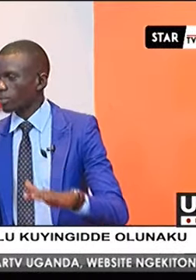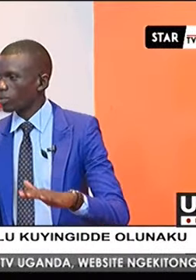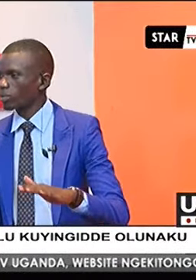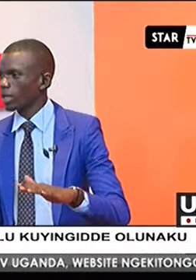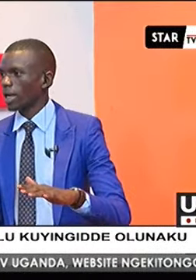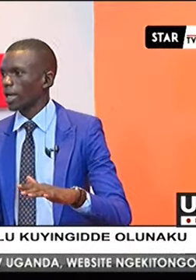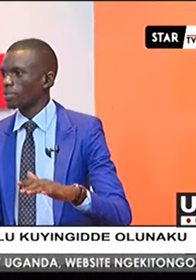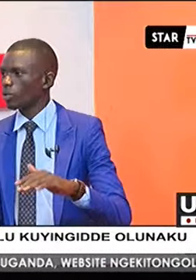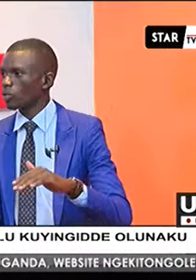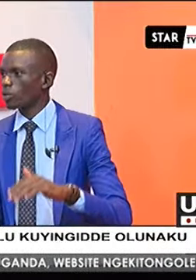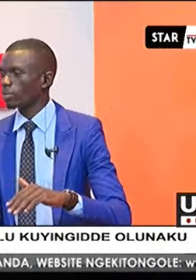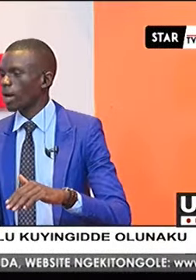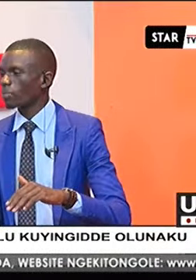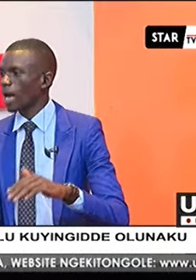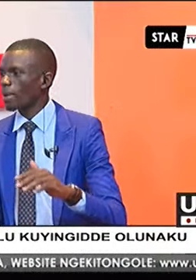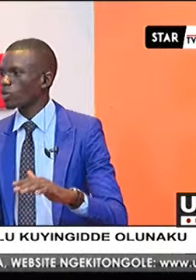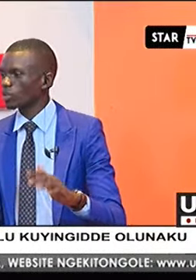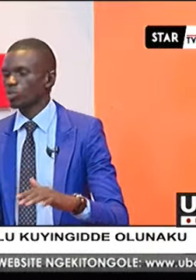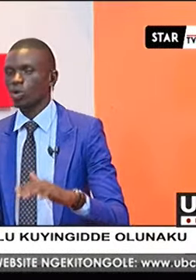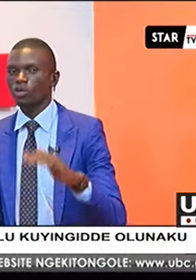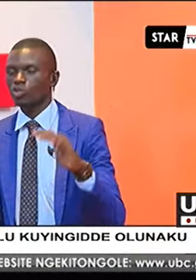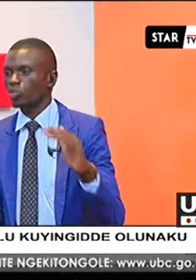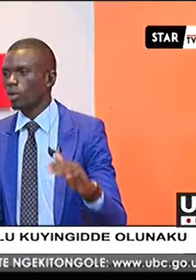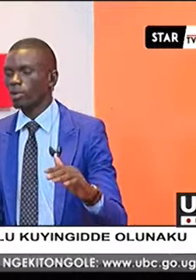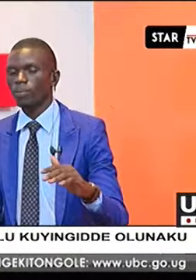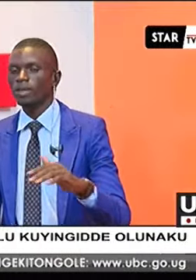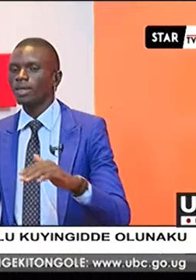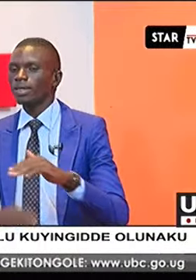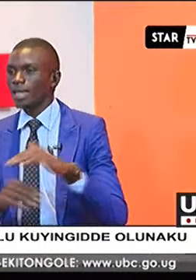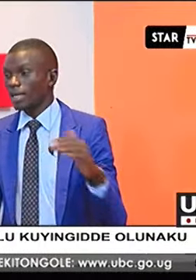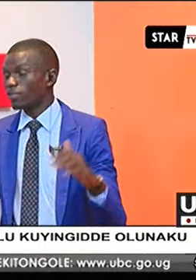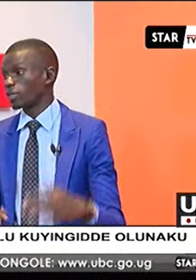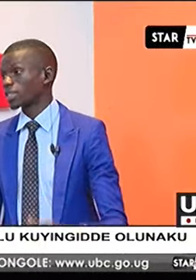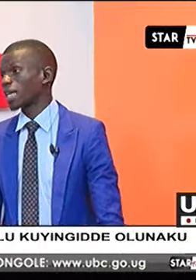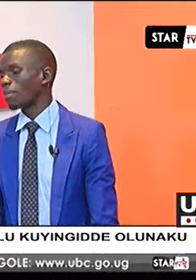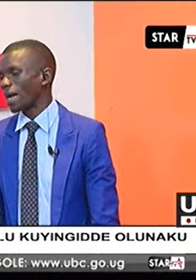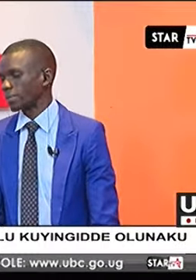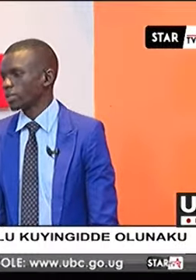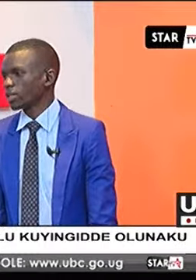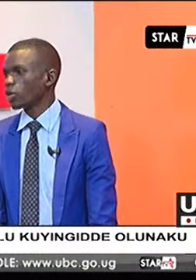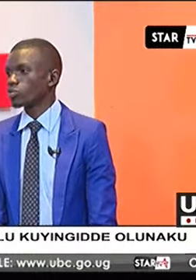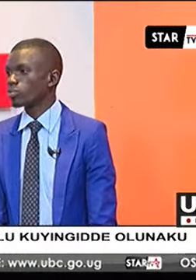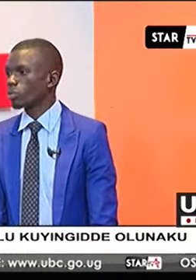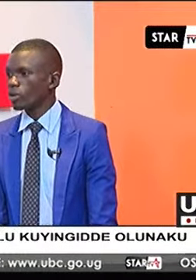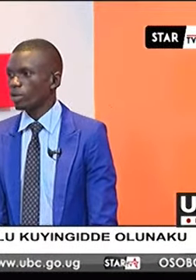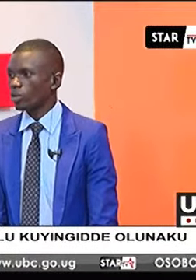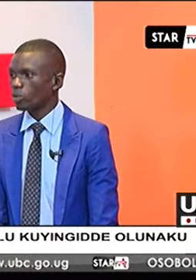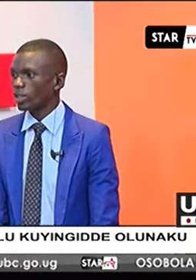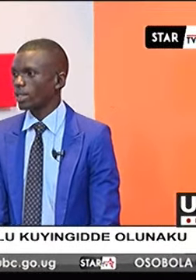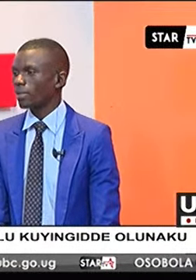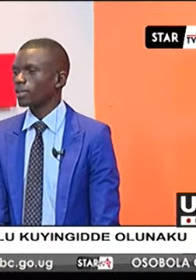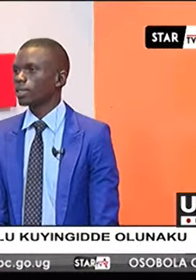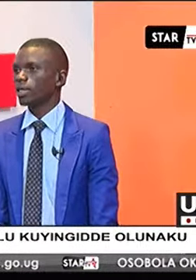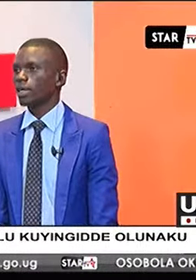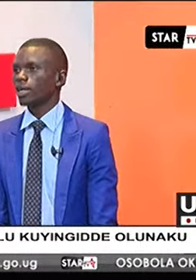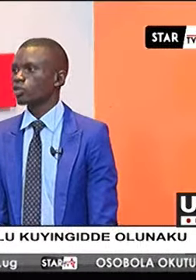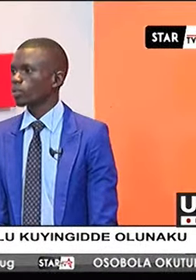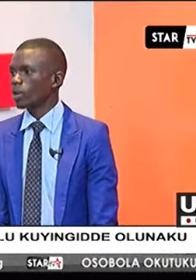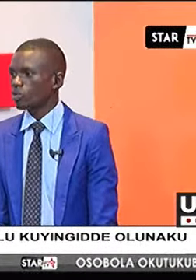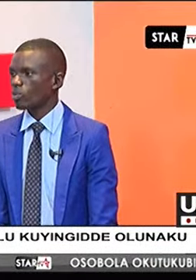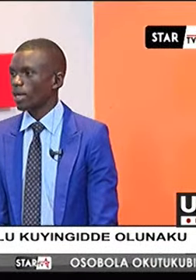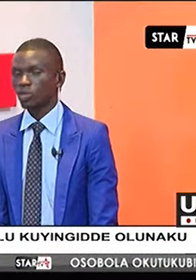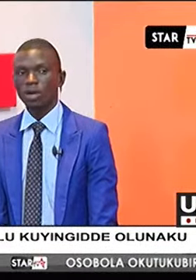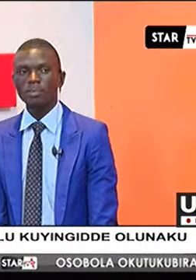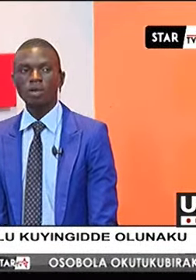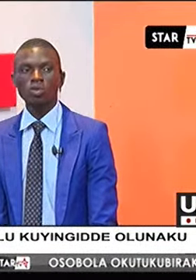ebyo ebyokulondebwamu n'abalonze mu kusooka n'okutuuka wano ddala difference y'amaanyi bweyongera okuyiika tosobola